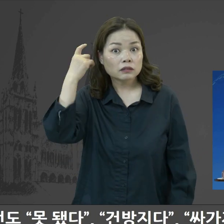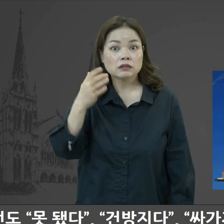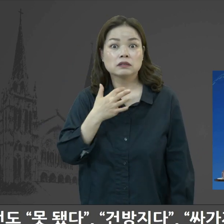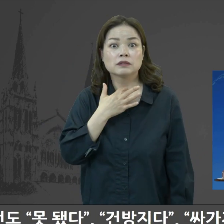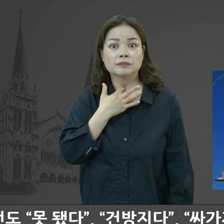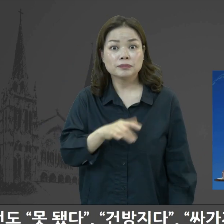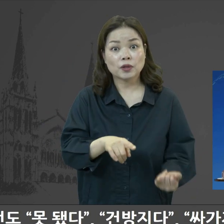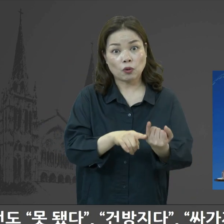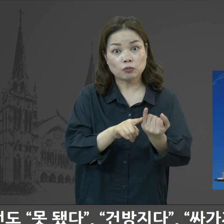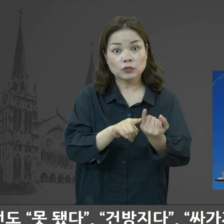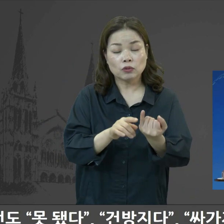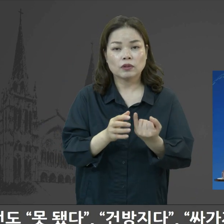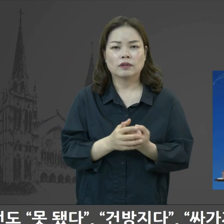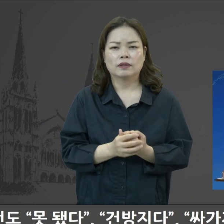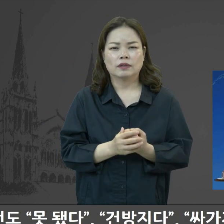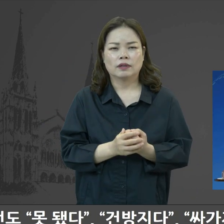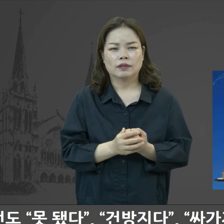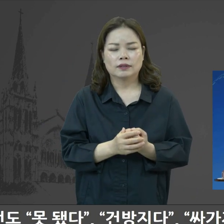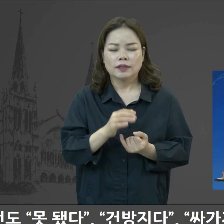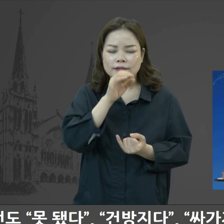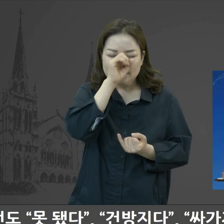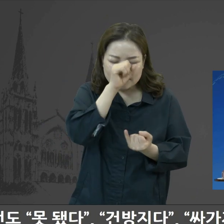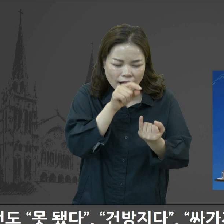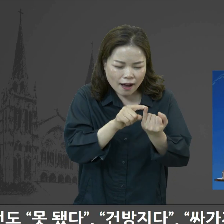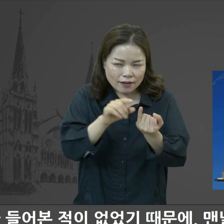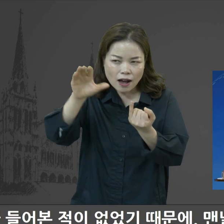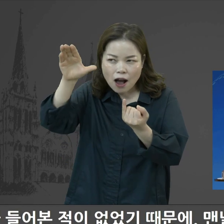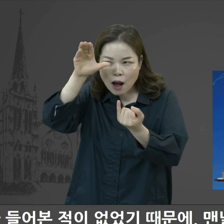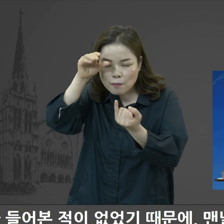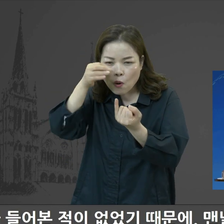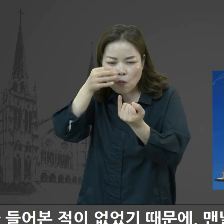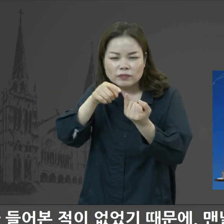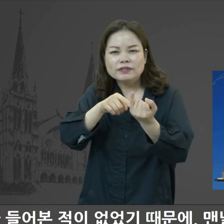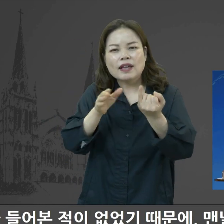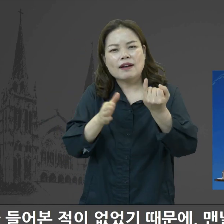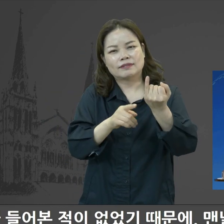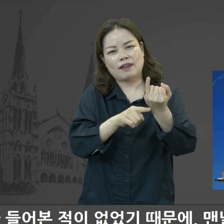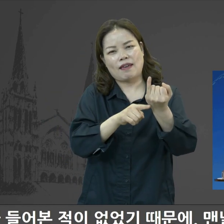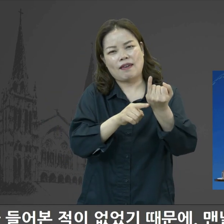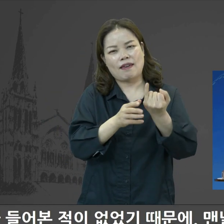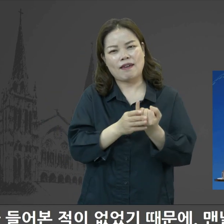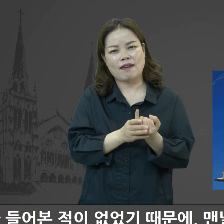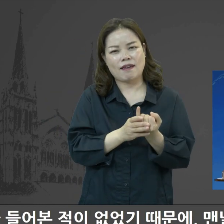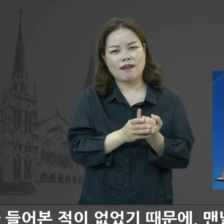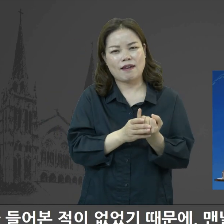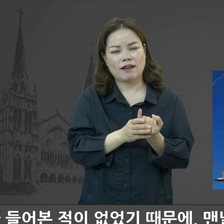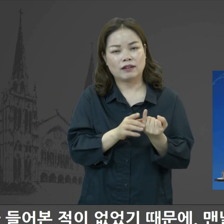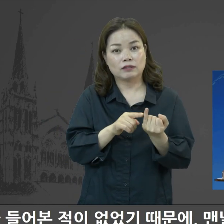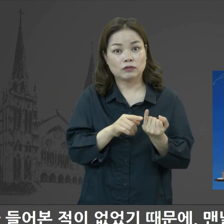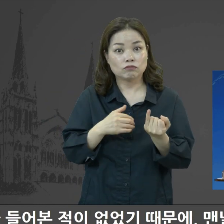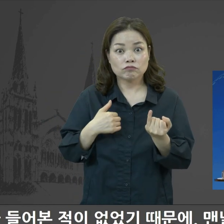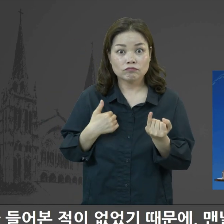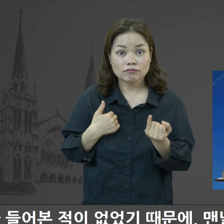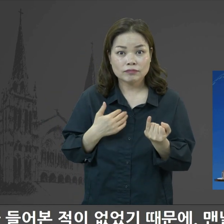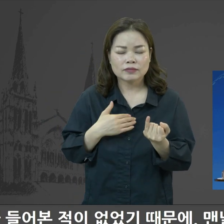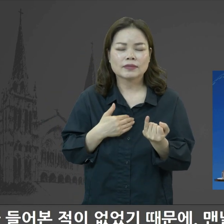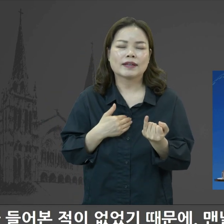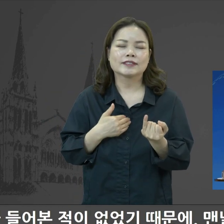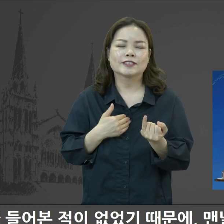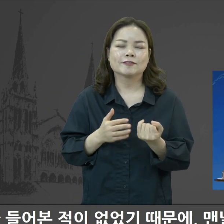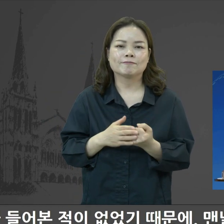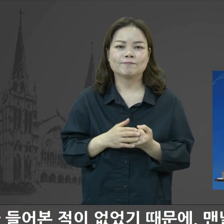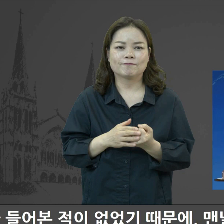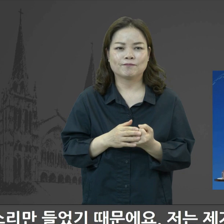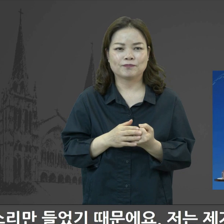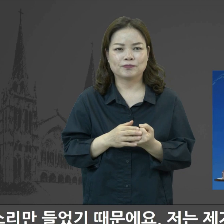적이 없었기 때문에, 맨날 착하다, 모범생, 맨날 이런 소리만 들었기 때문에요, 저는 저도 모르게 나는